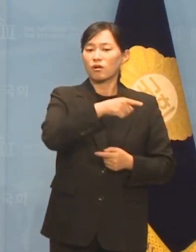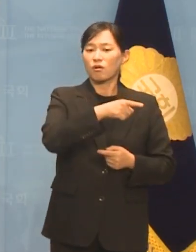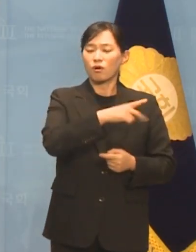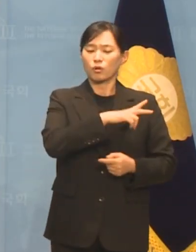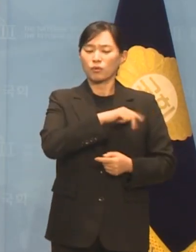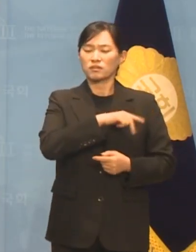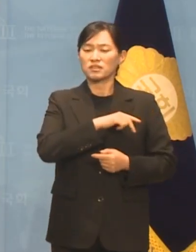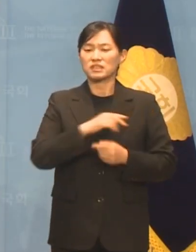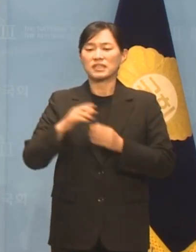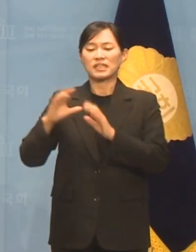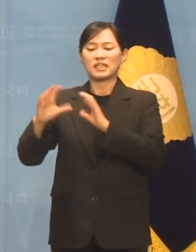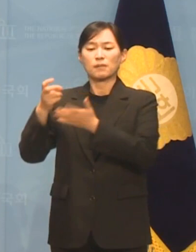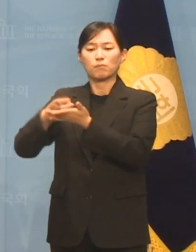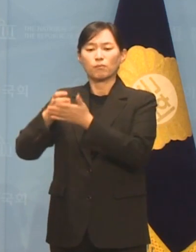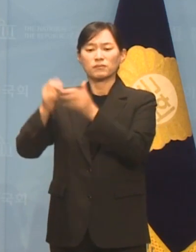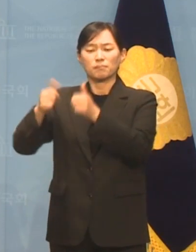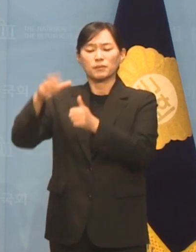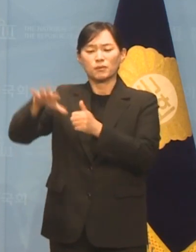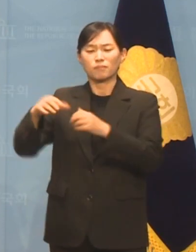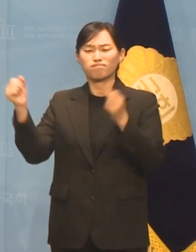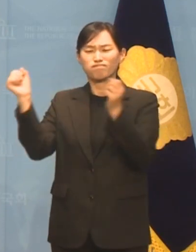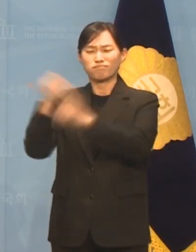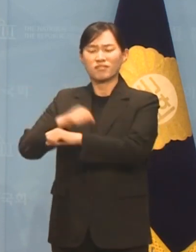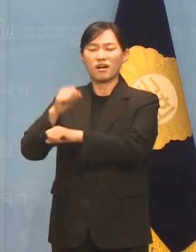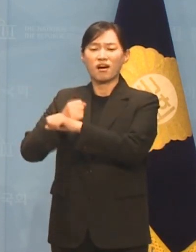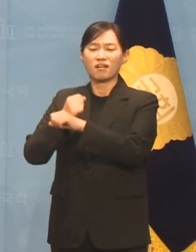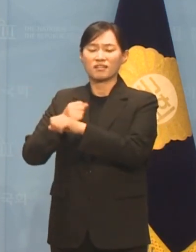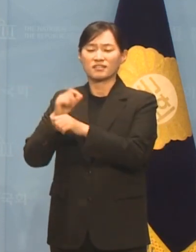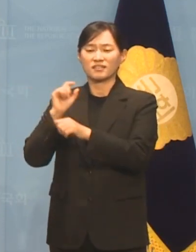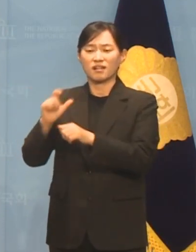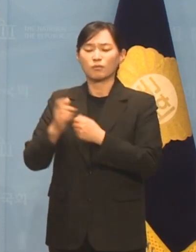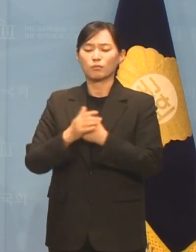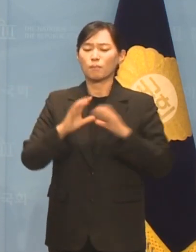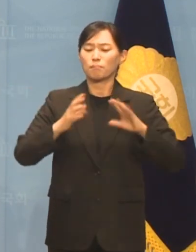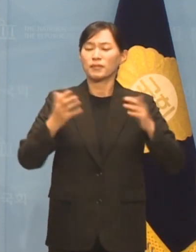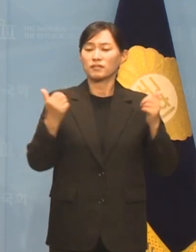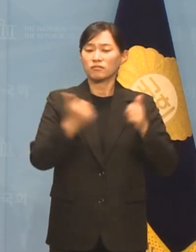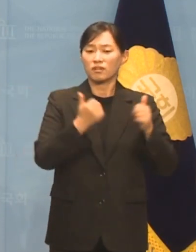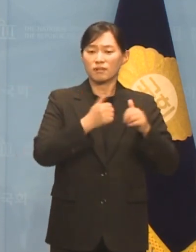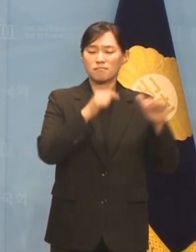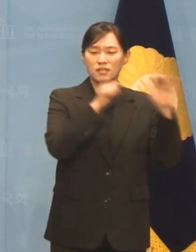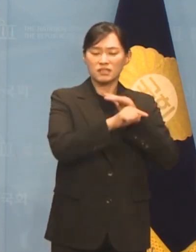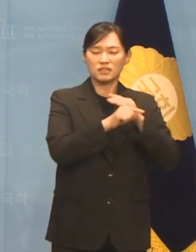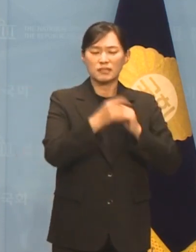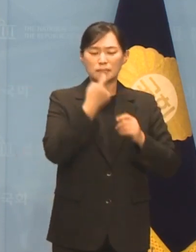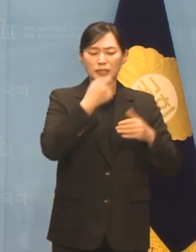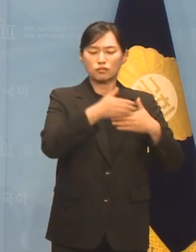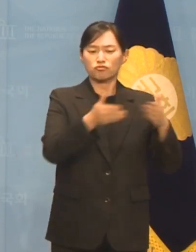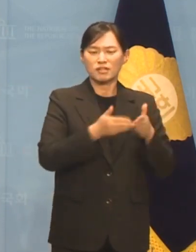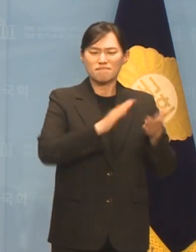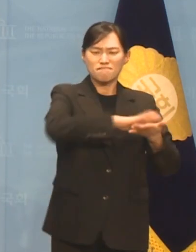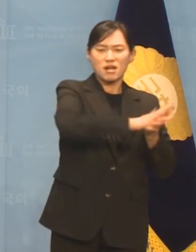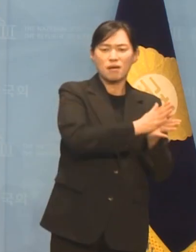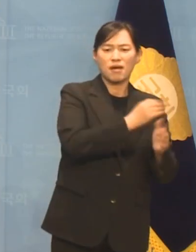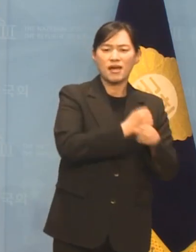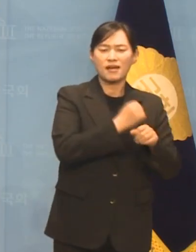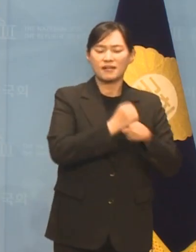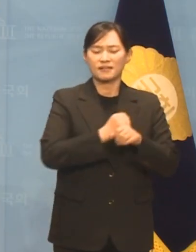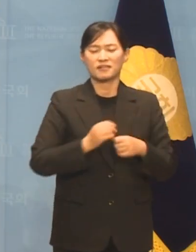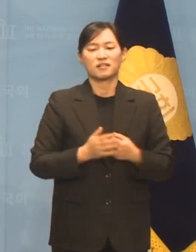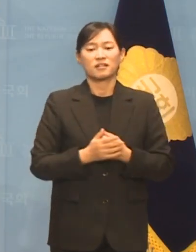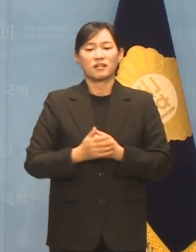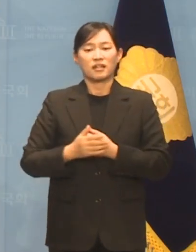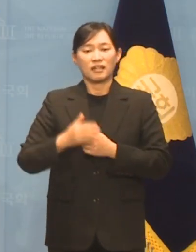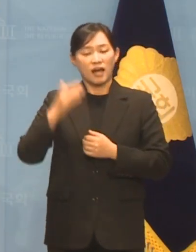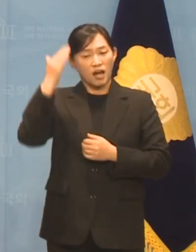때려 부수자라고 발언한 이후 인용되면 국회 가서 민주당을 다 밟아버려야지, 선 넘어봐 대한민국